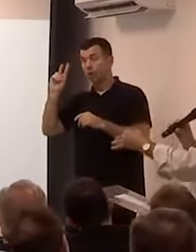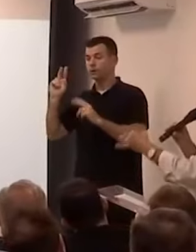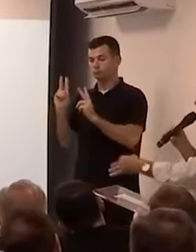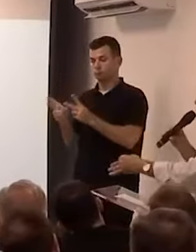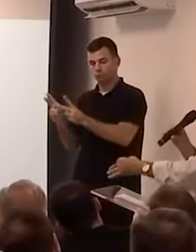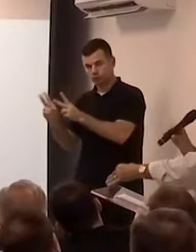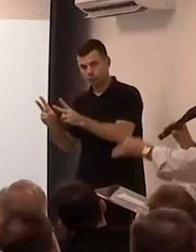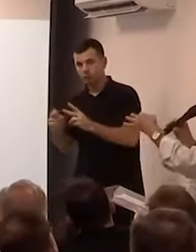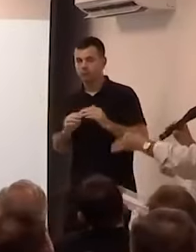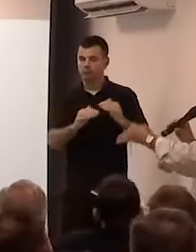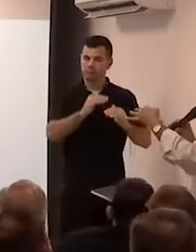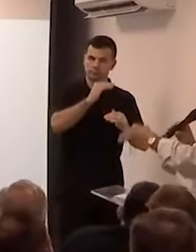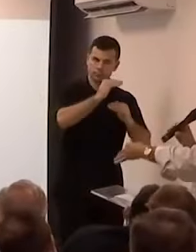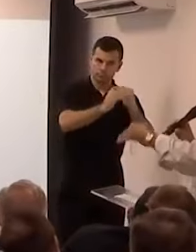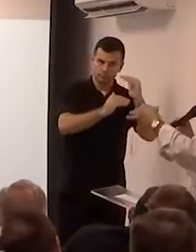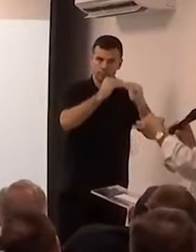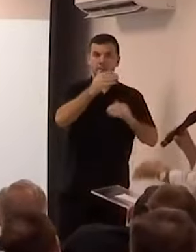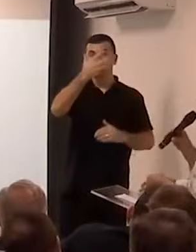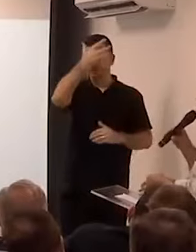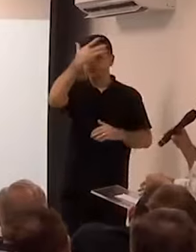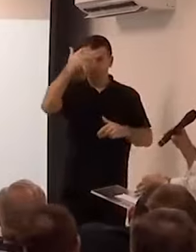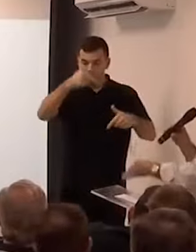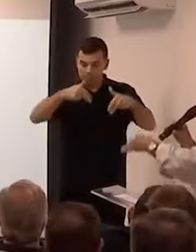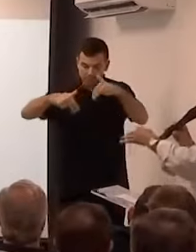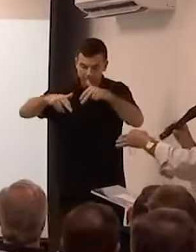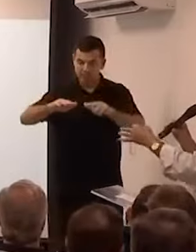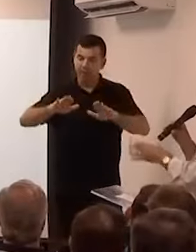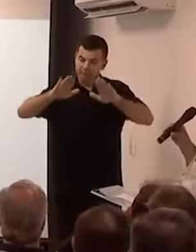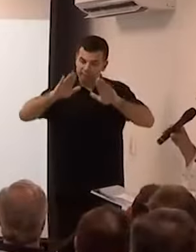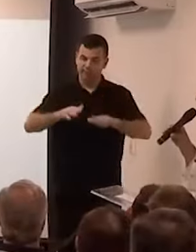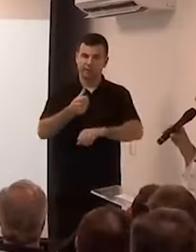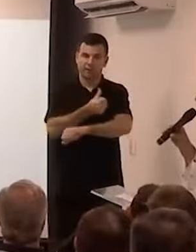empreender e fixar o penhense no seu bairro, mas sem perder a nossa essência.